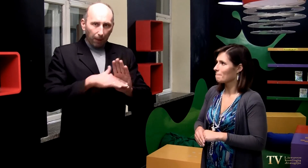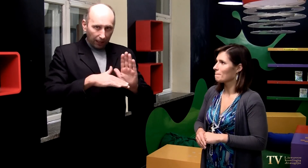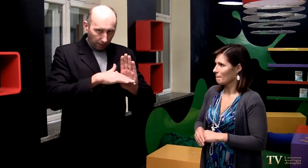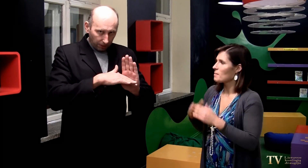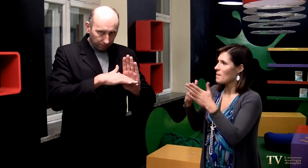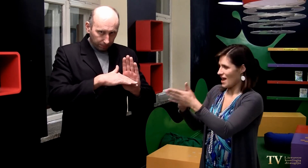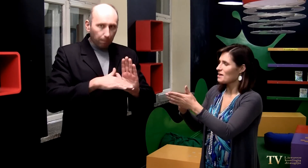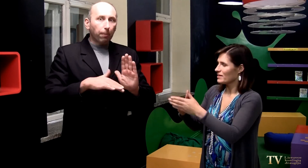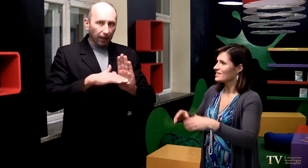paramą.